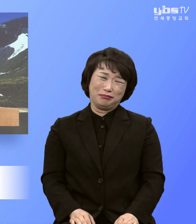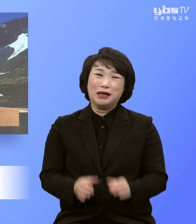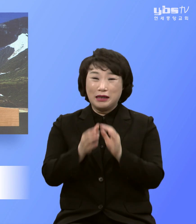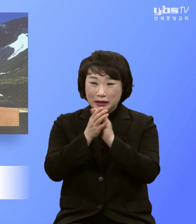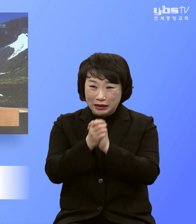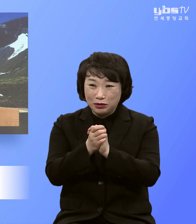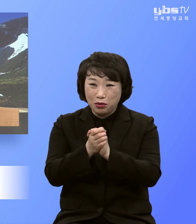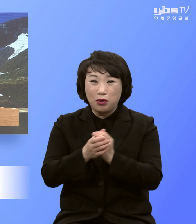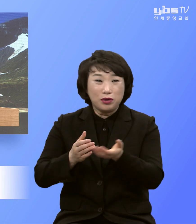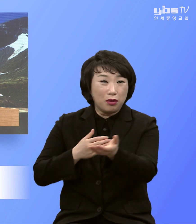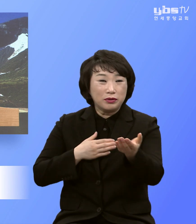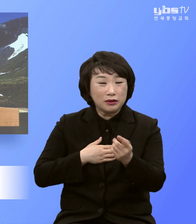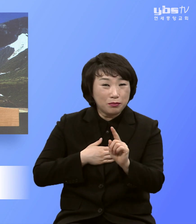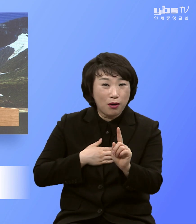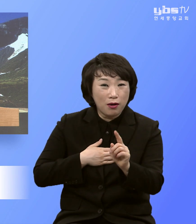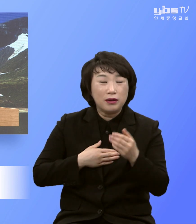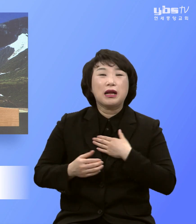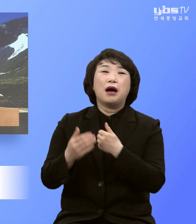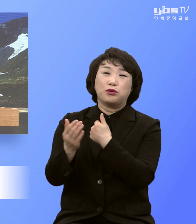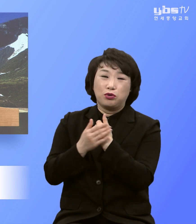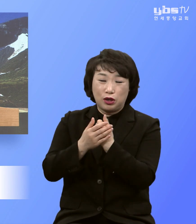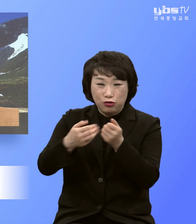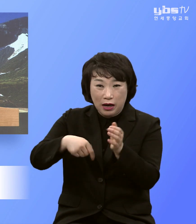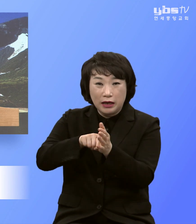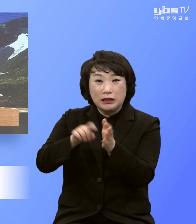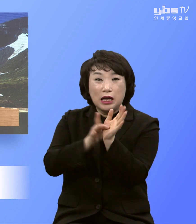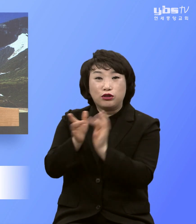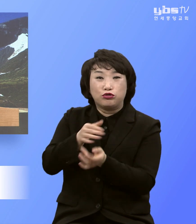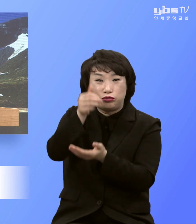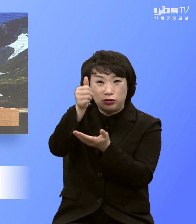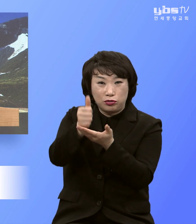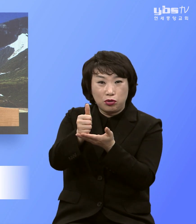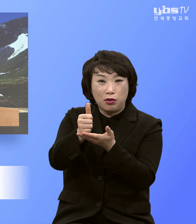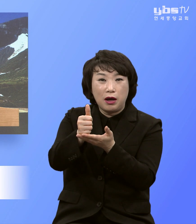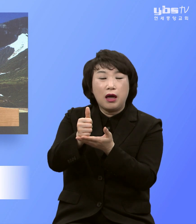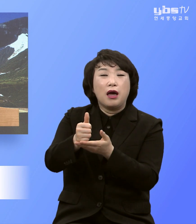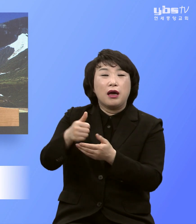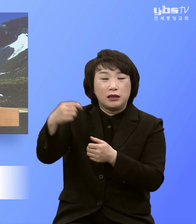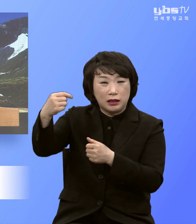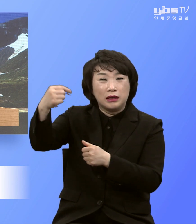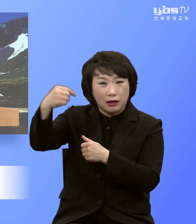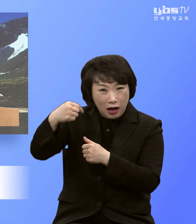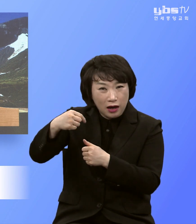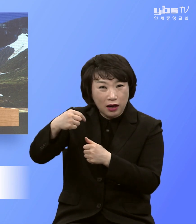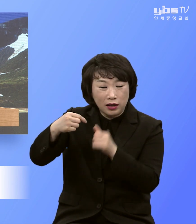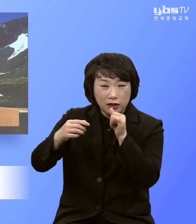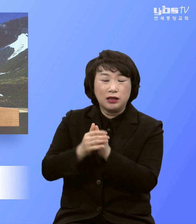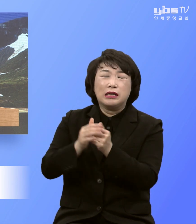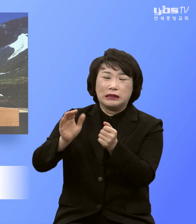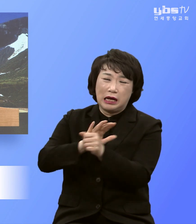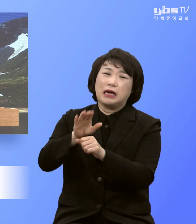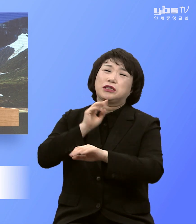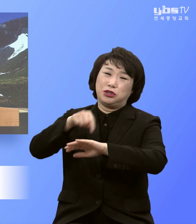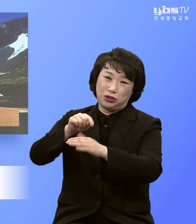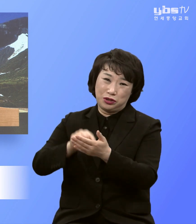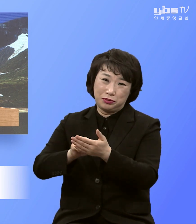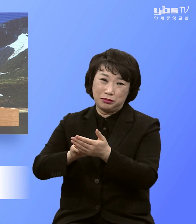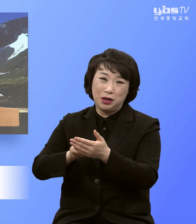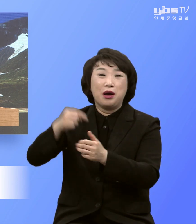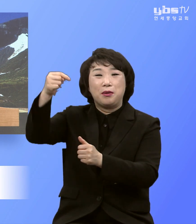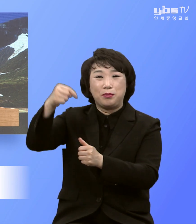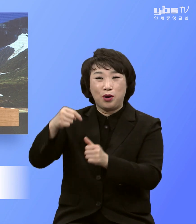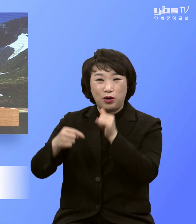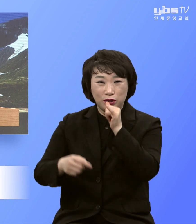기도는 나를 돕고자 하시는 예수 그리스도의 강청하시는 사랑의 진실한